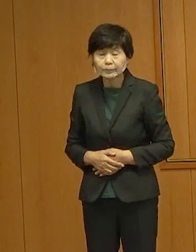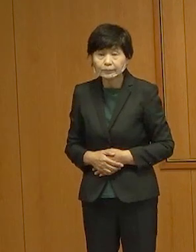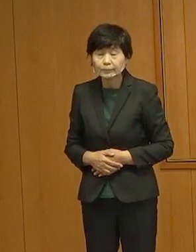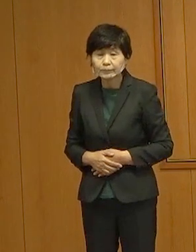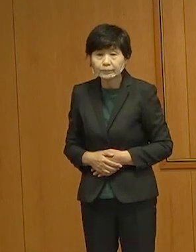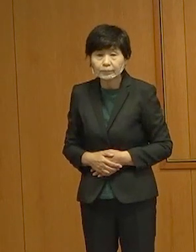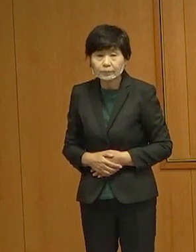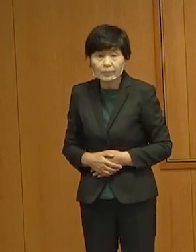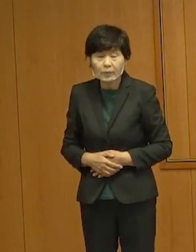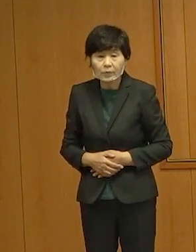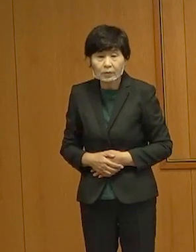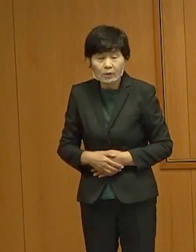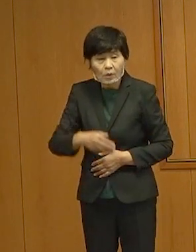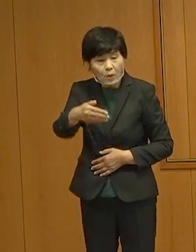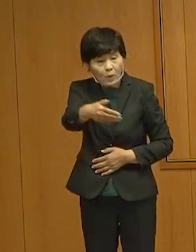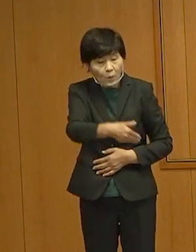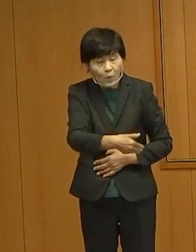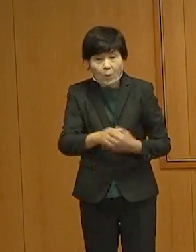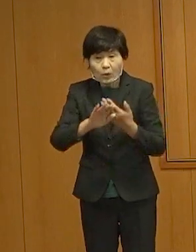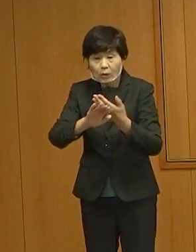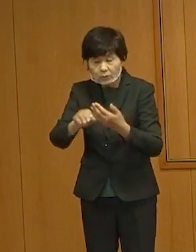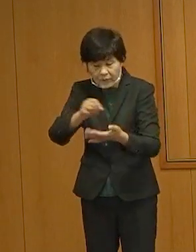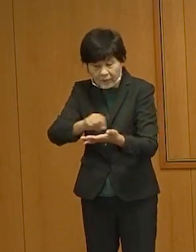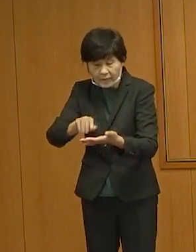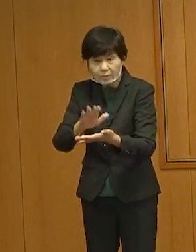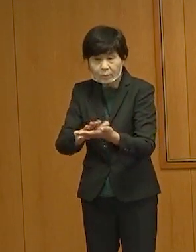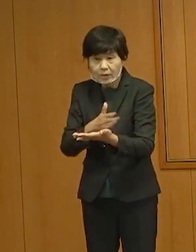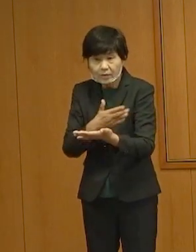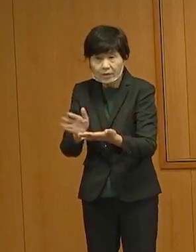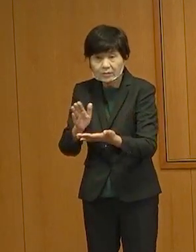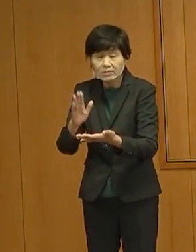それと、ここには書いてないんですけど、今、